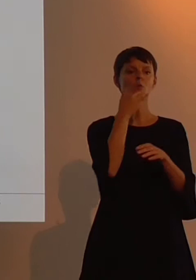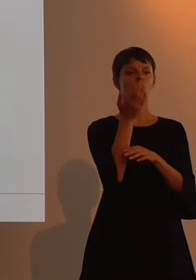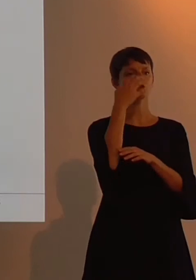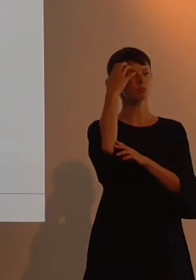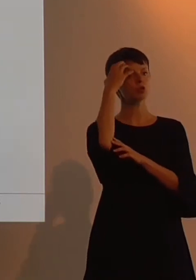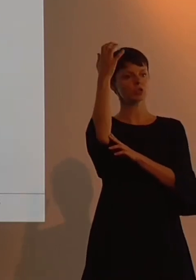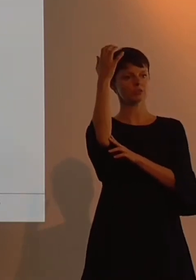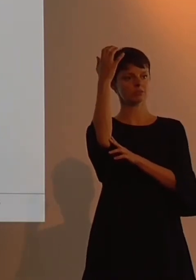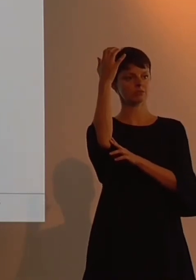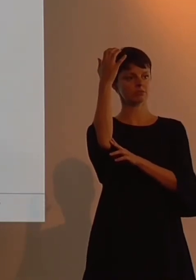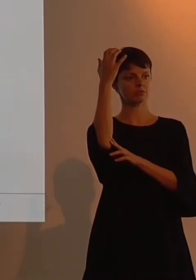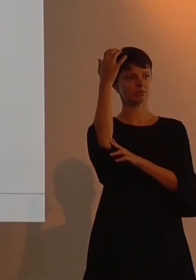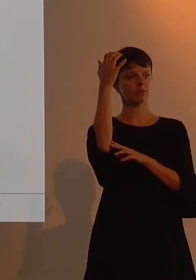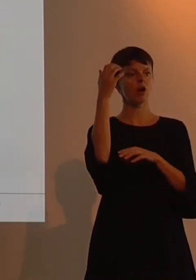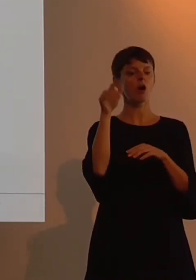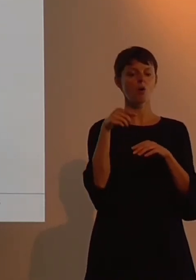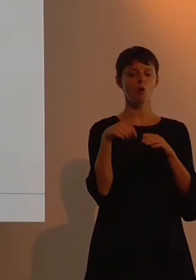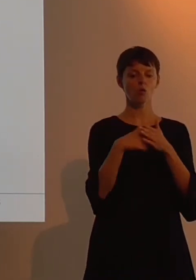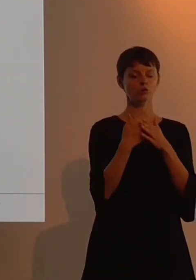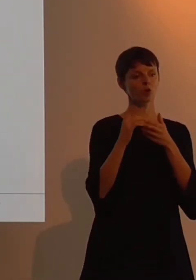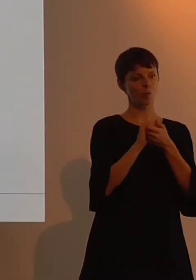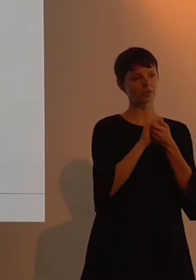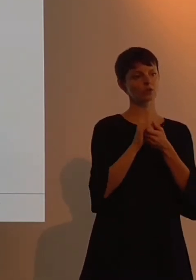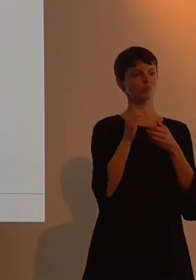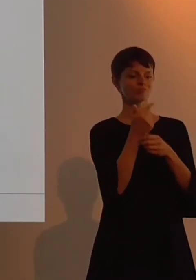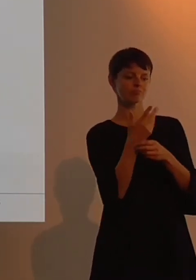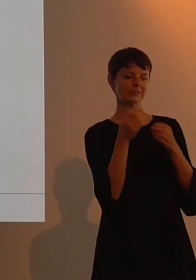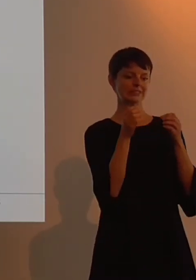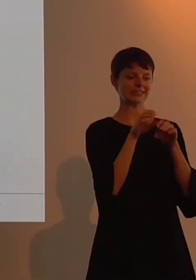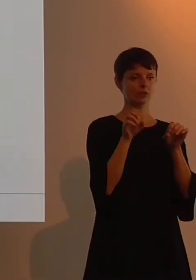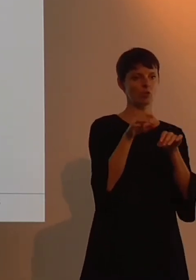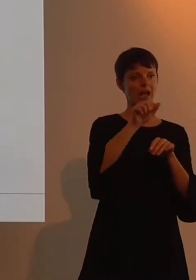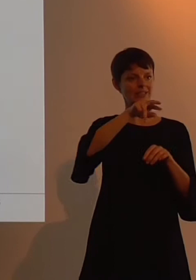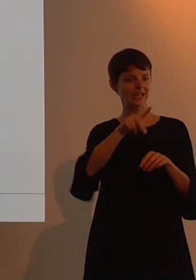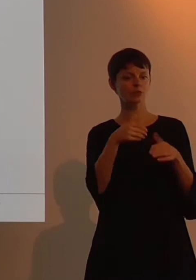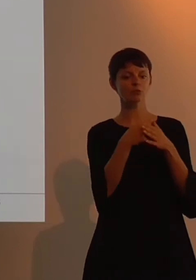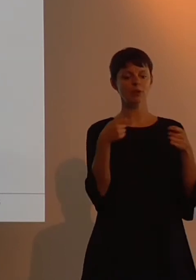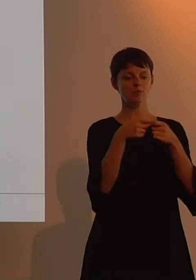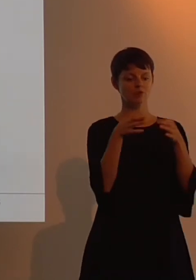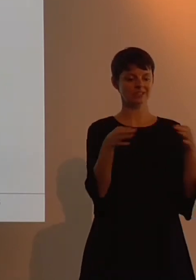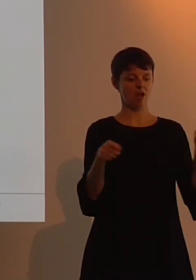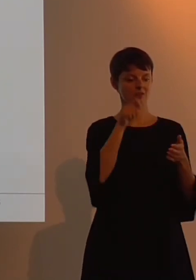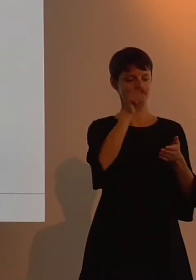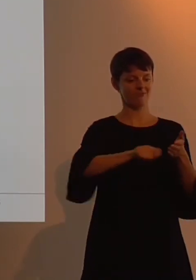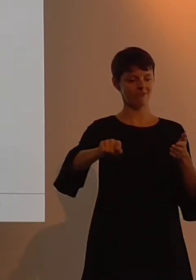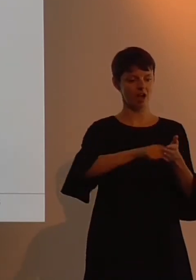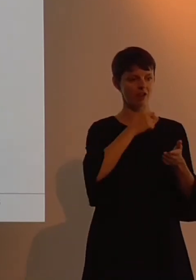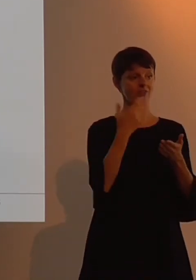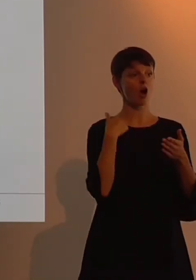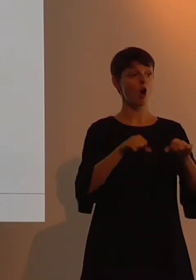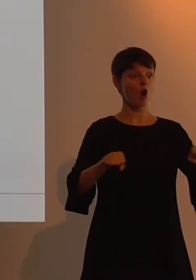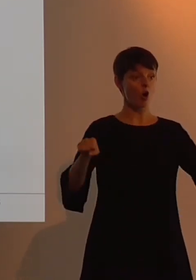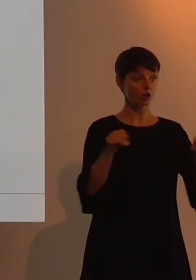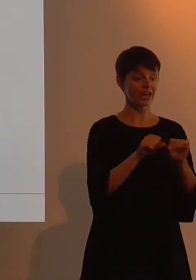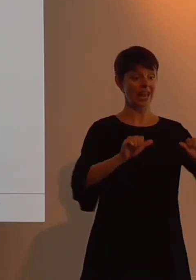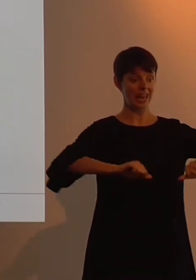5,2 Millionen Euro für die barrierefreien zum Beispiel CDF, eine der Sender der Bundestagswahl, etwas, was wir so hier weiter angemeldet